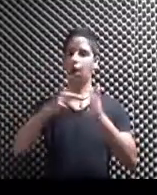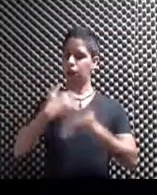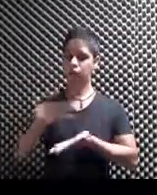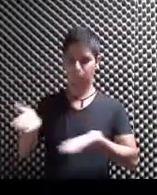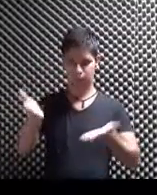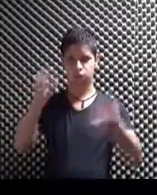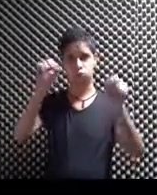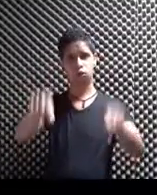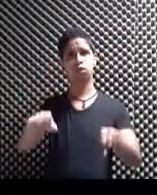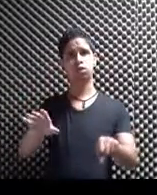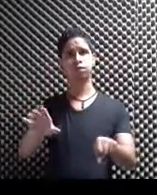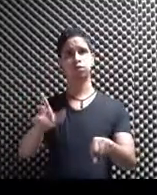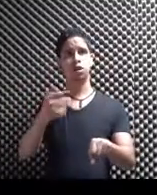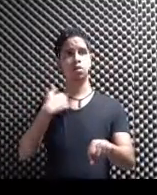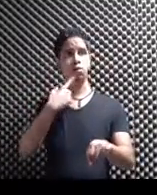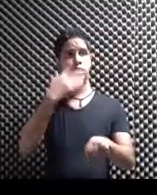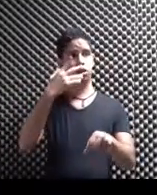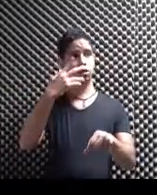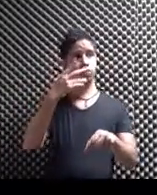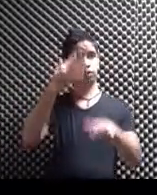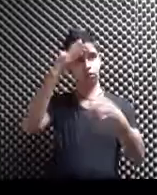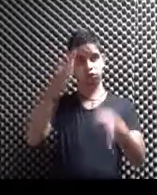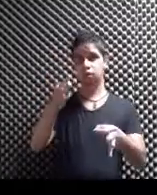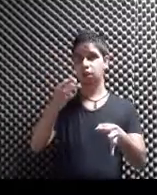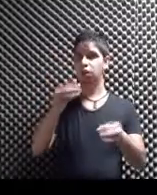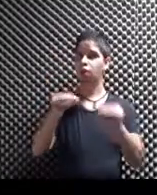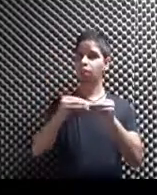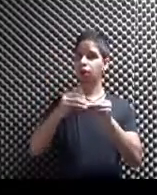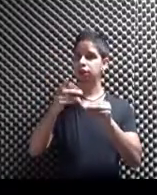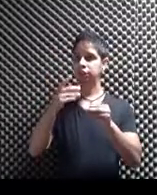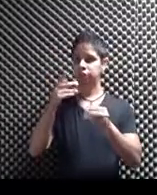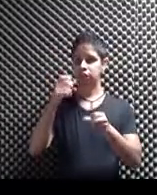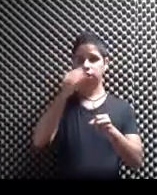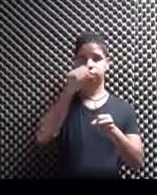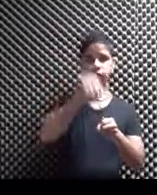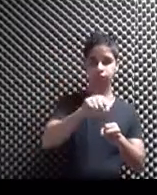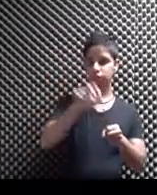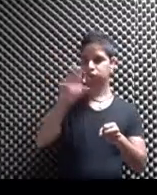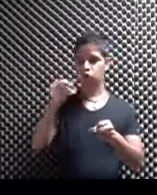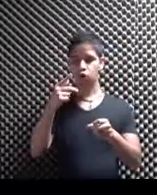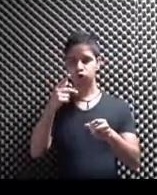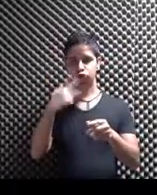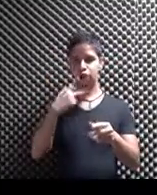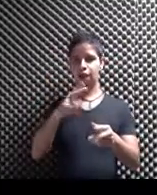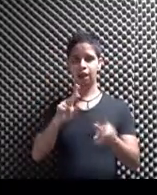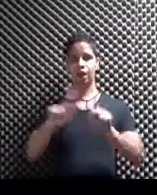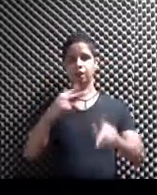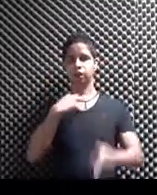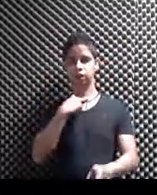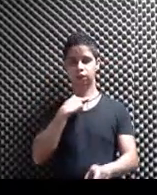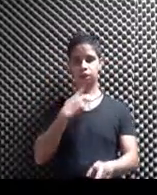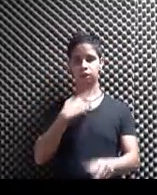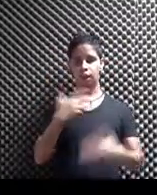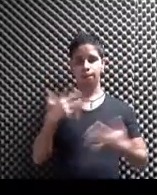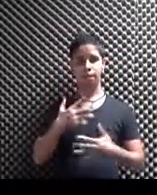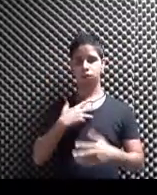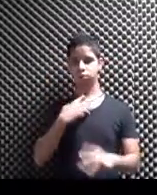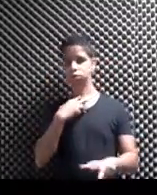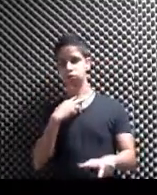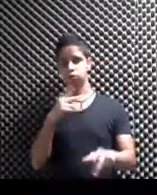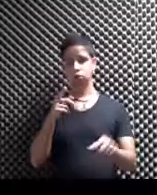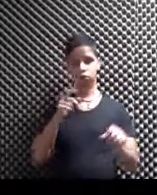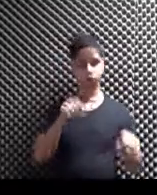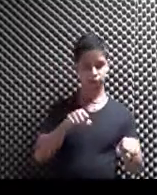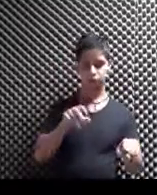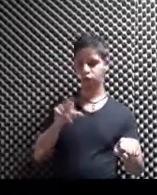la toma de decisiones es una de las cosas que más estanca a la gente por la incertidumbre claro y desgasta los miedos entonces como que me